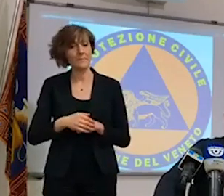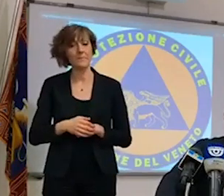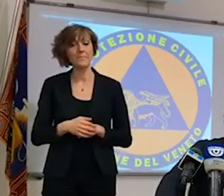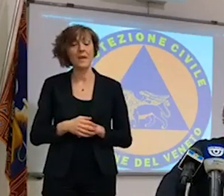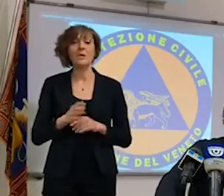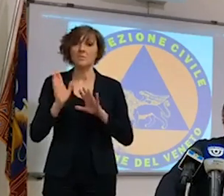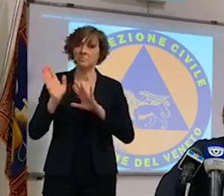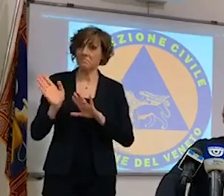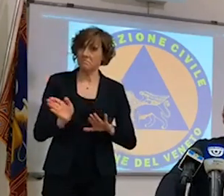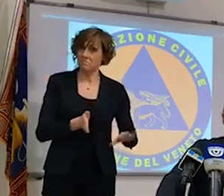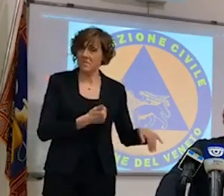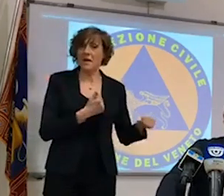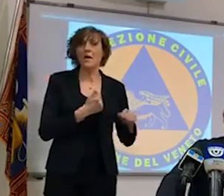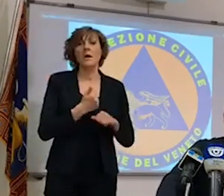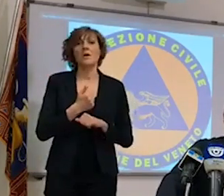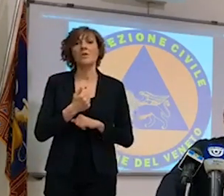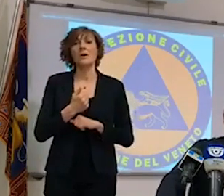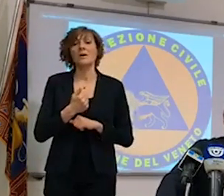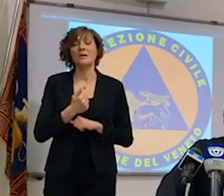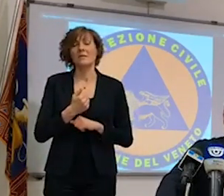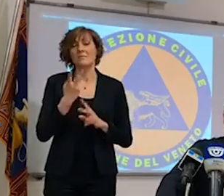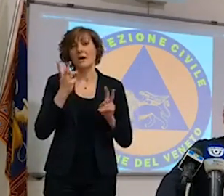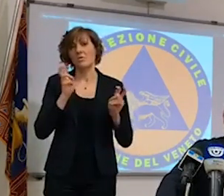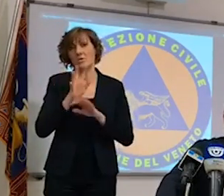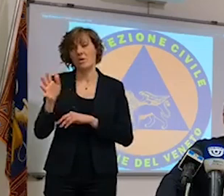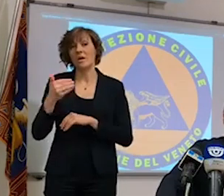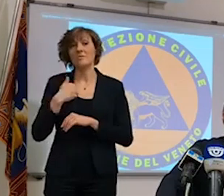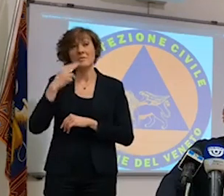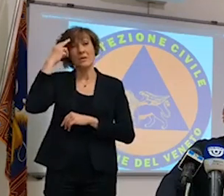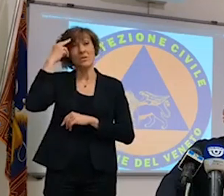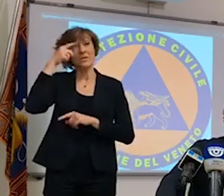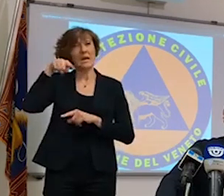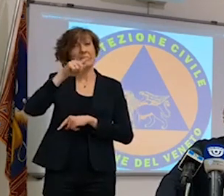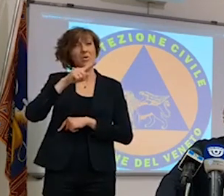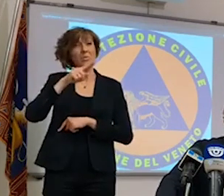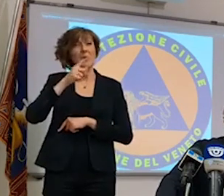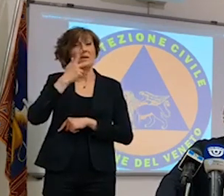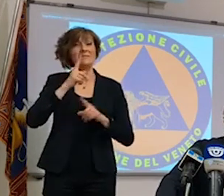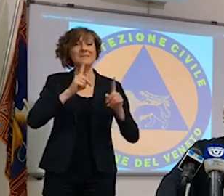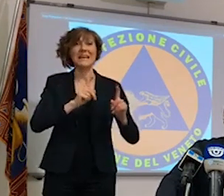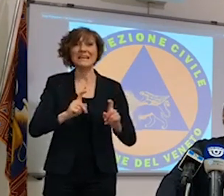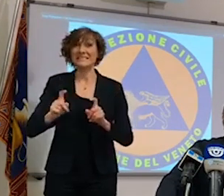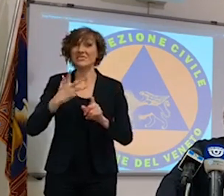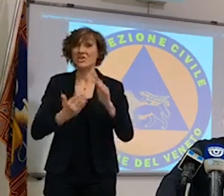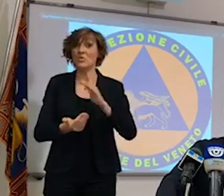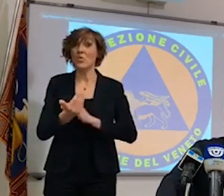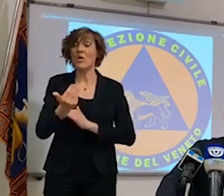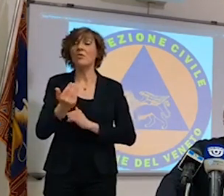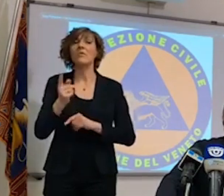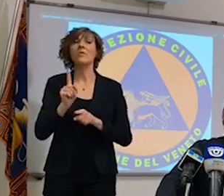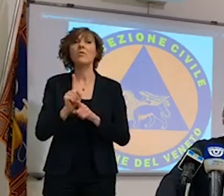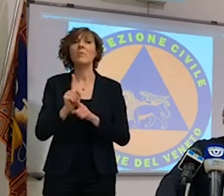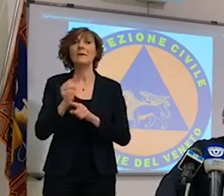Vi ricordate che vi ho detto che stavamo testando una modalità che poteva essere una novità per sostituire il tampone? Il